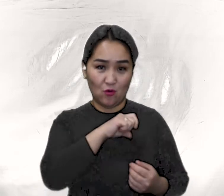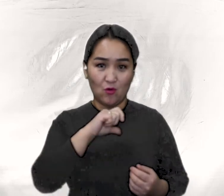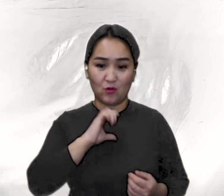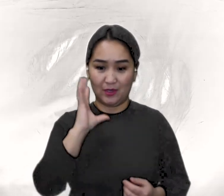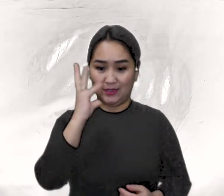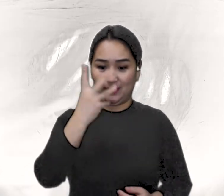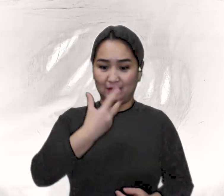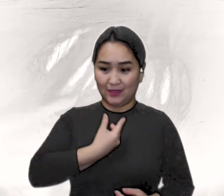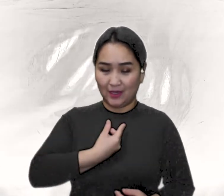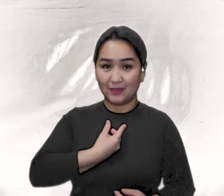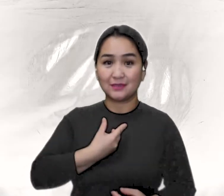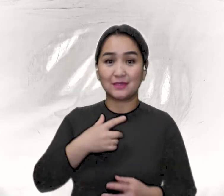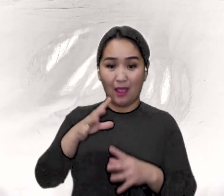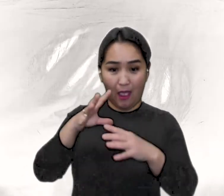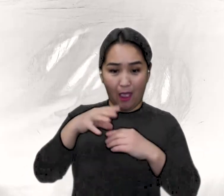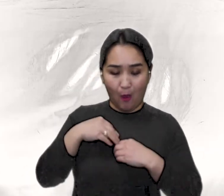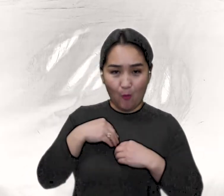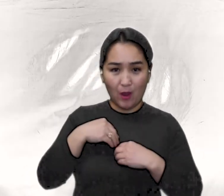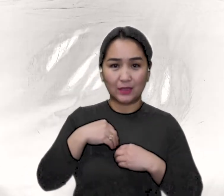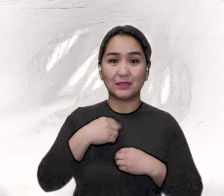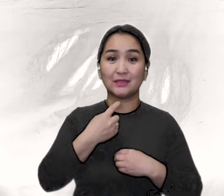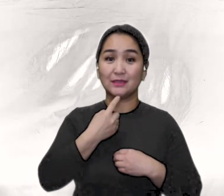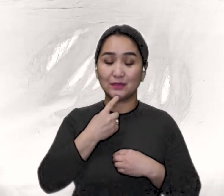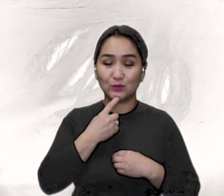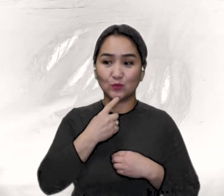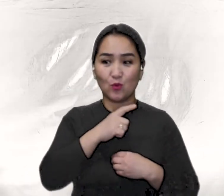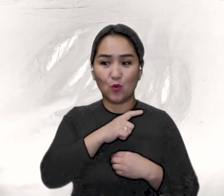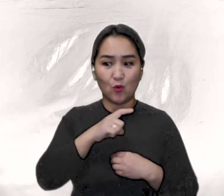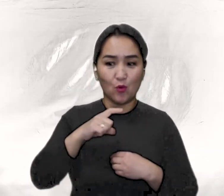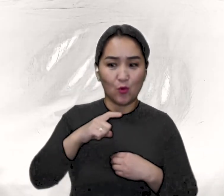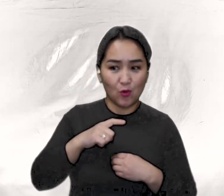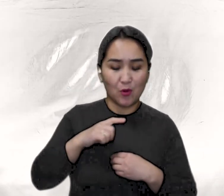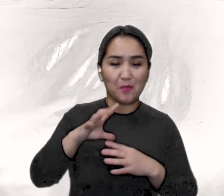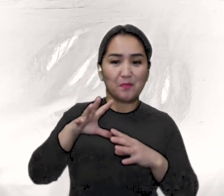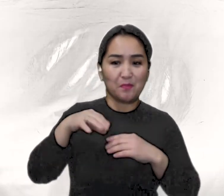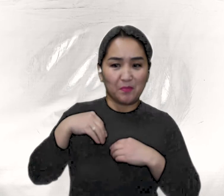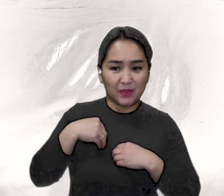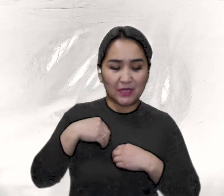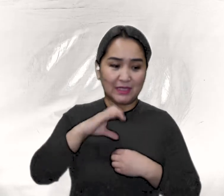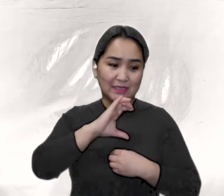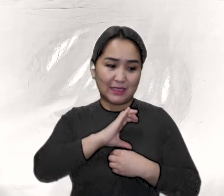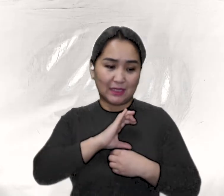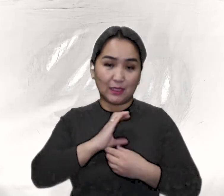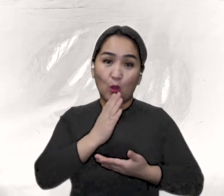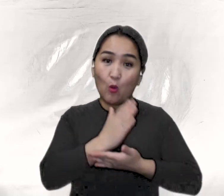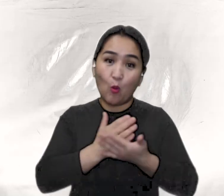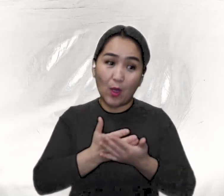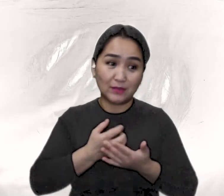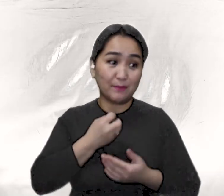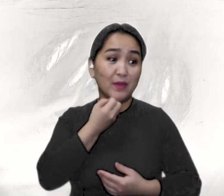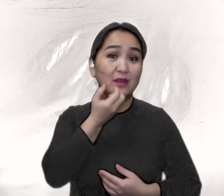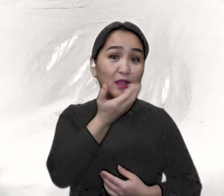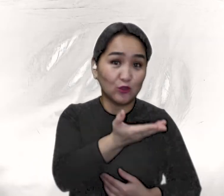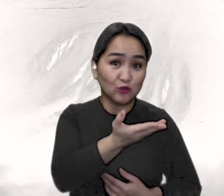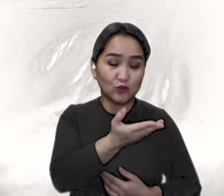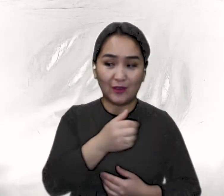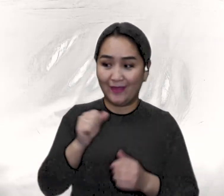тавгуцлтыг мэдрээд ингээд өөрт чинь илж байгаа бах. Тэгээд сайн хүл сайхан хүлээж аваад бити тэр тавгуцлын